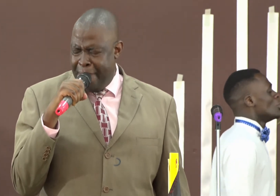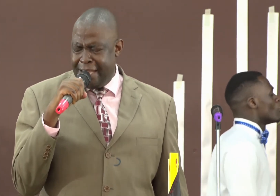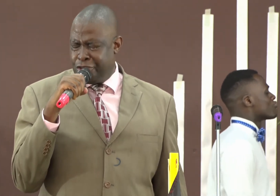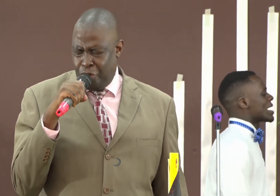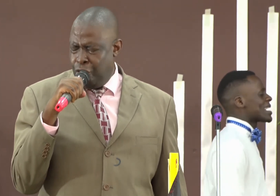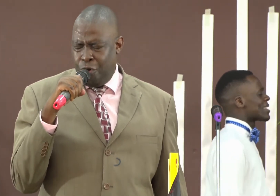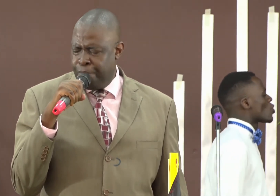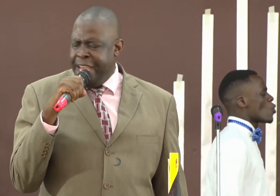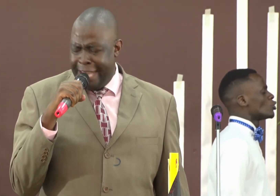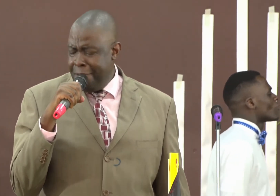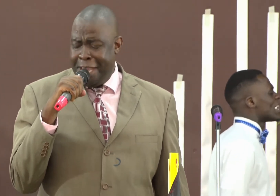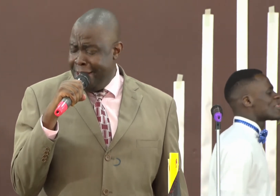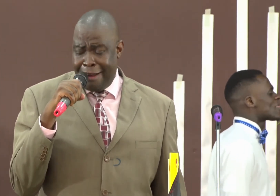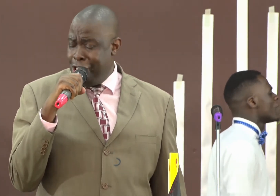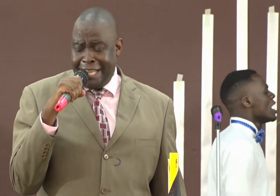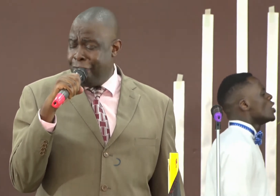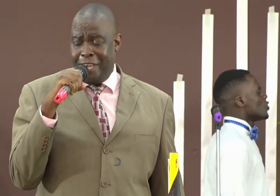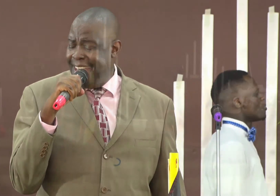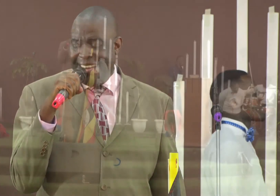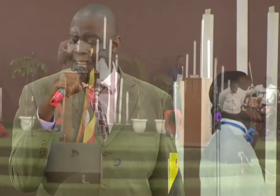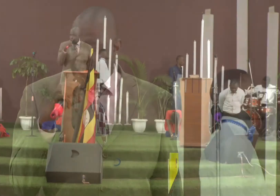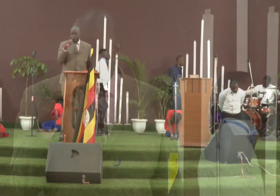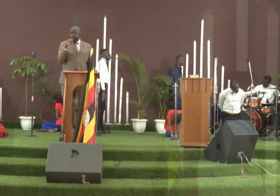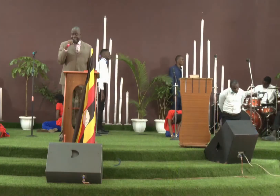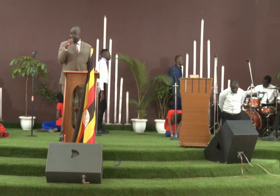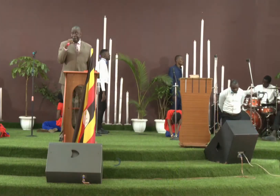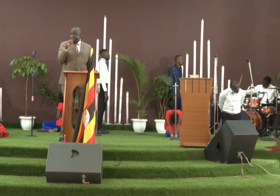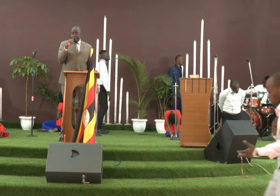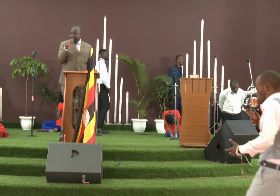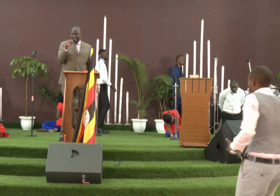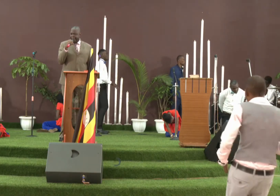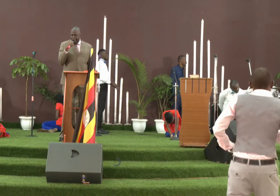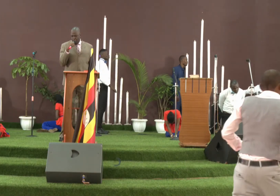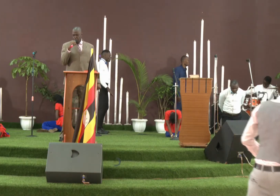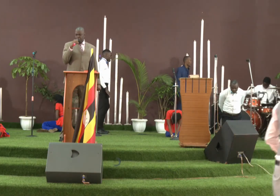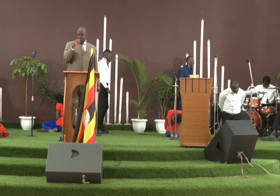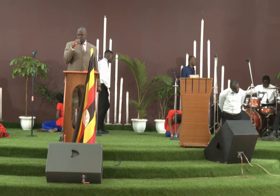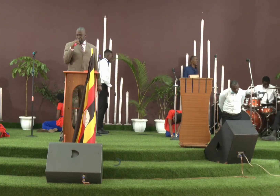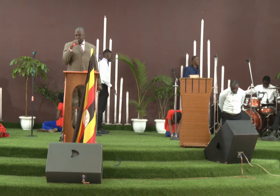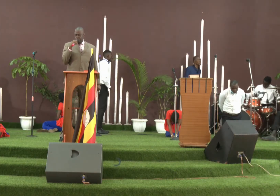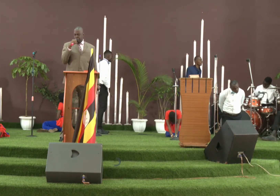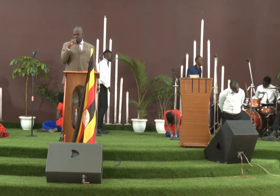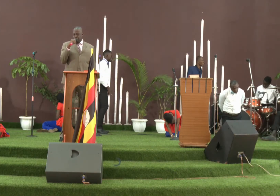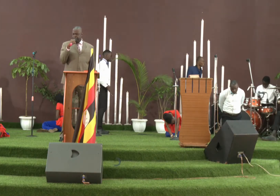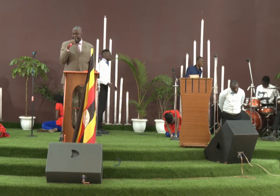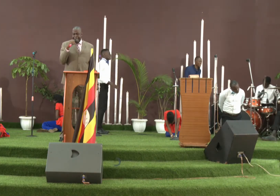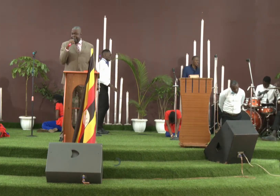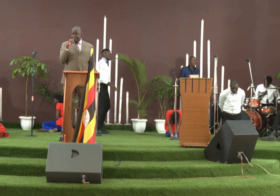Tuvirese masoko Evie nakuzafe Tuvireta ole Omoyo